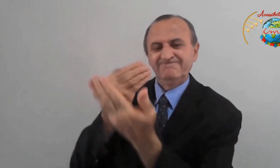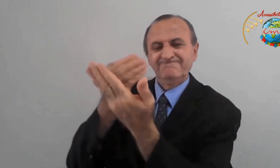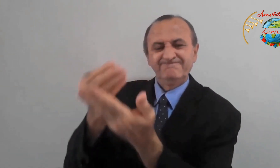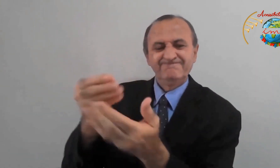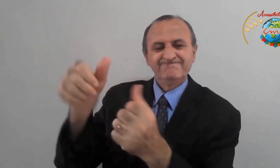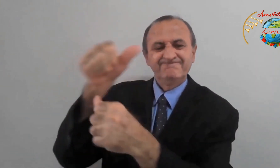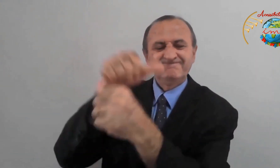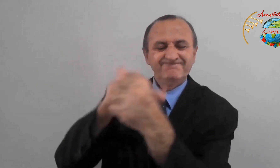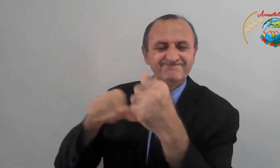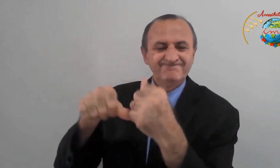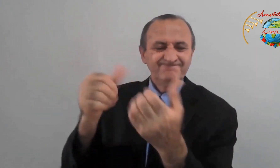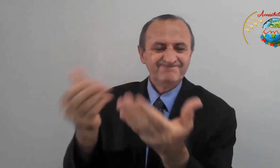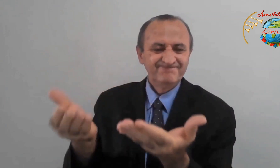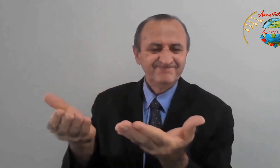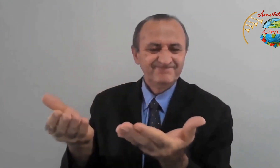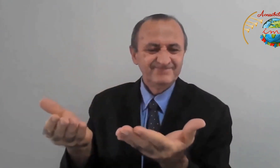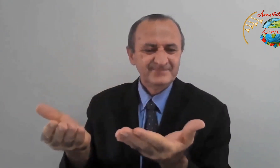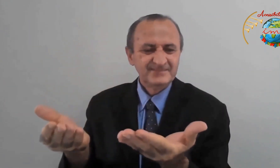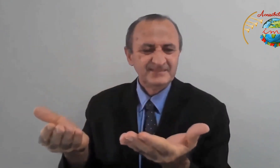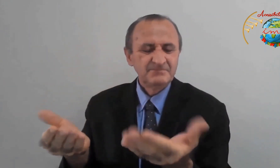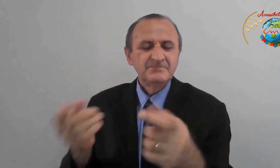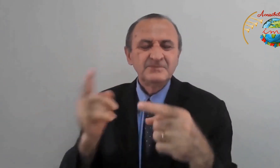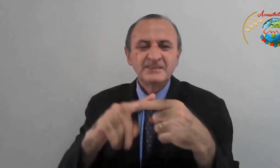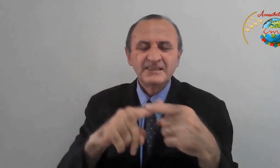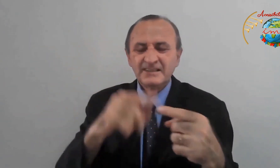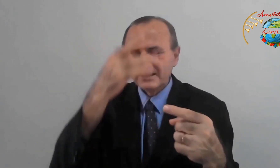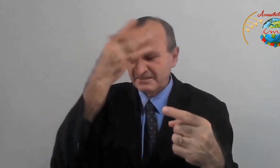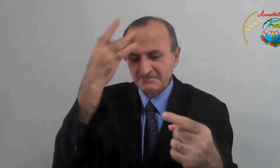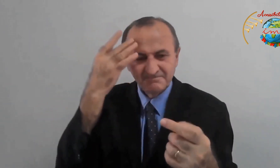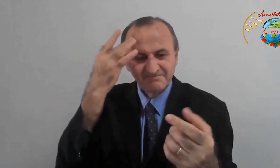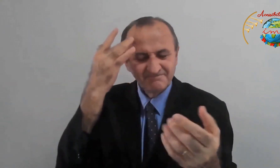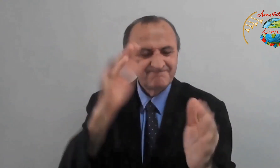pessoas. Teve essa mudança.